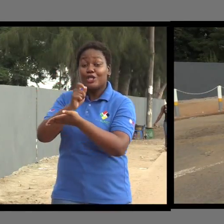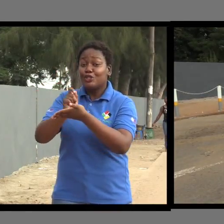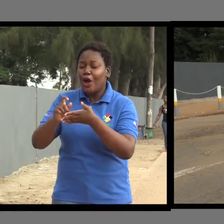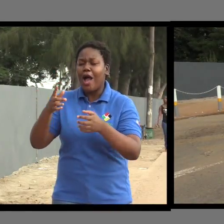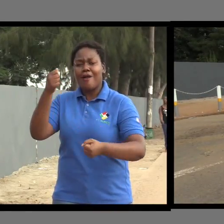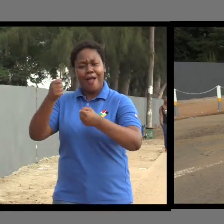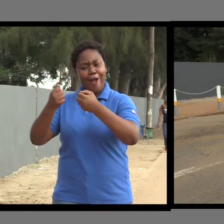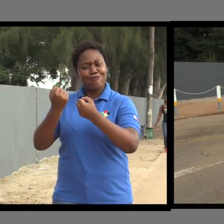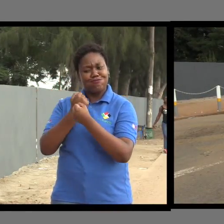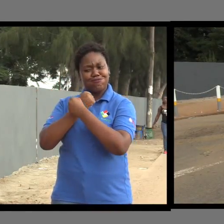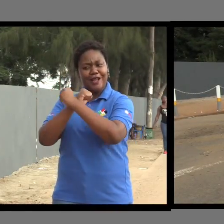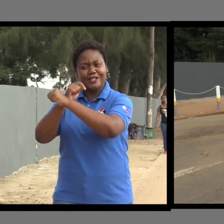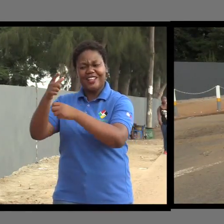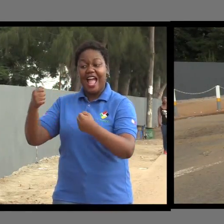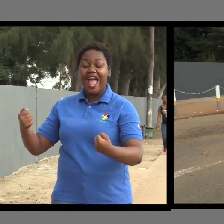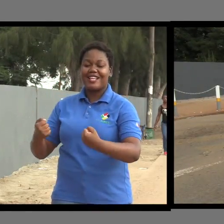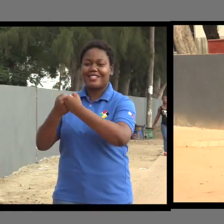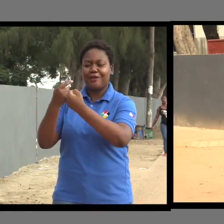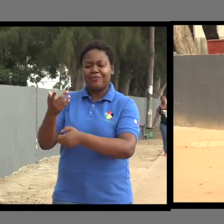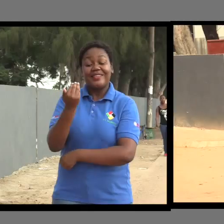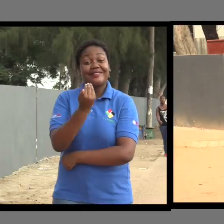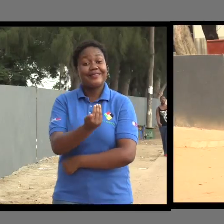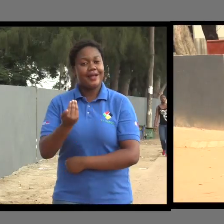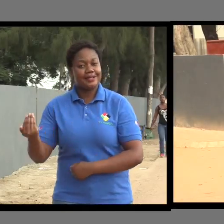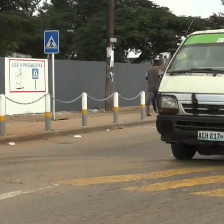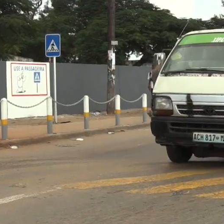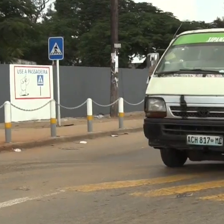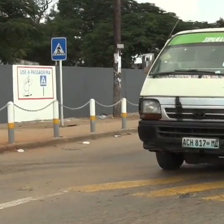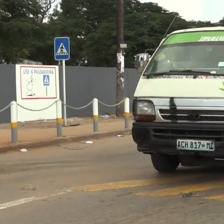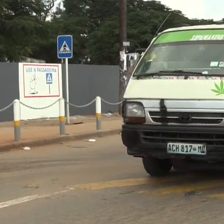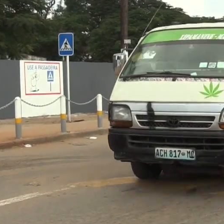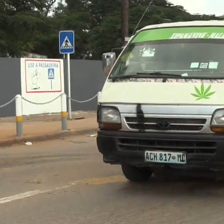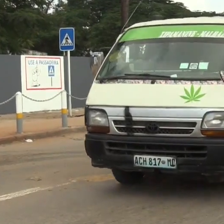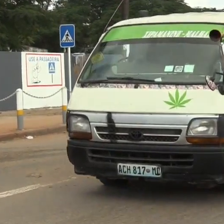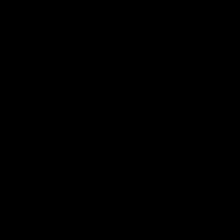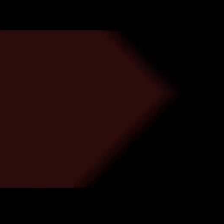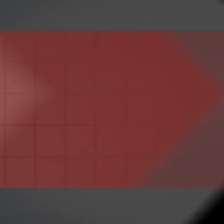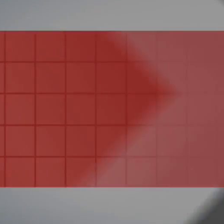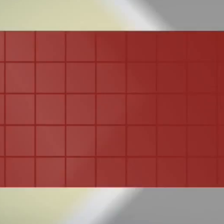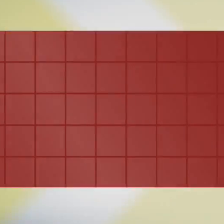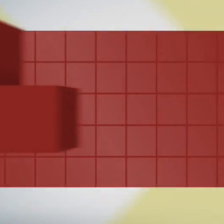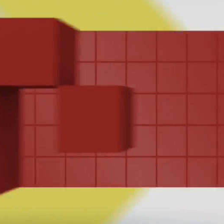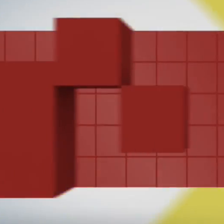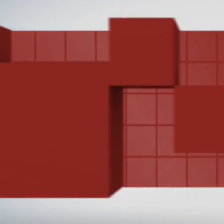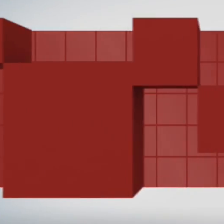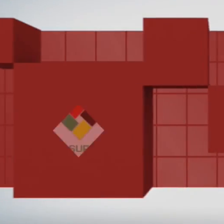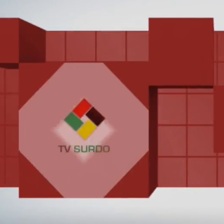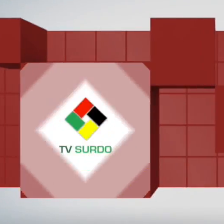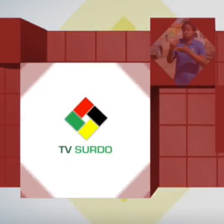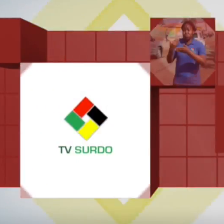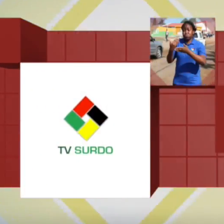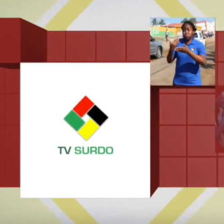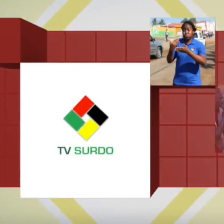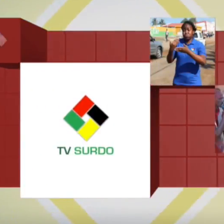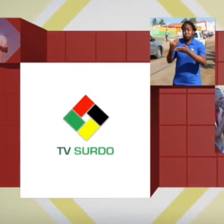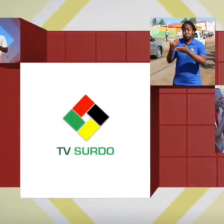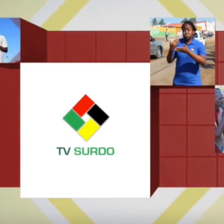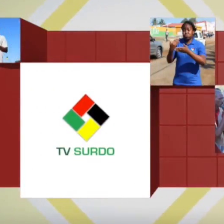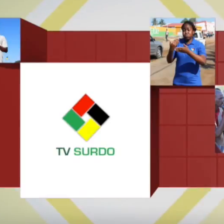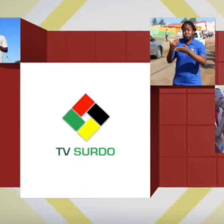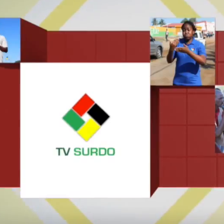A escola primária completa unidade